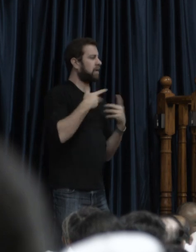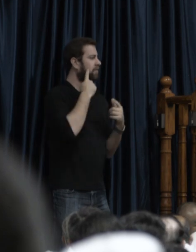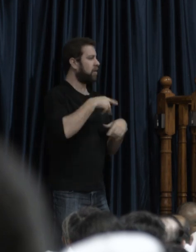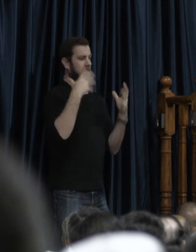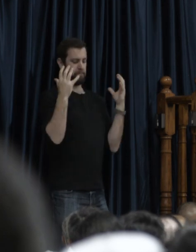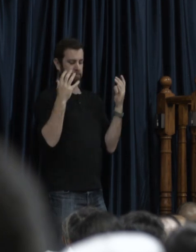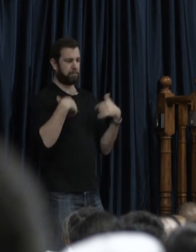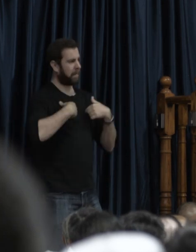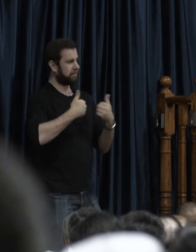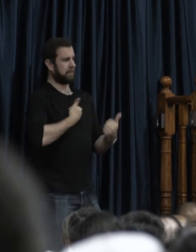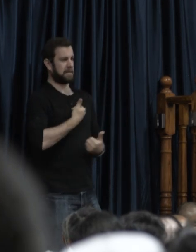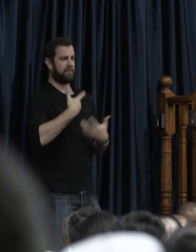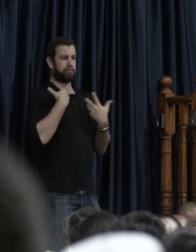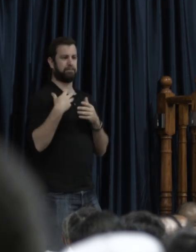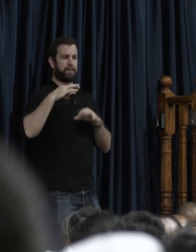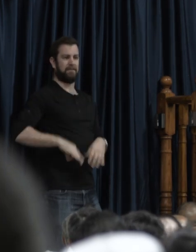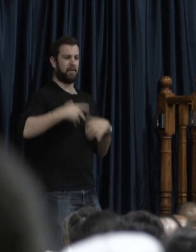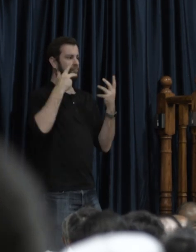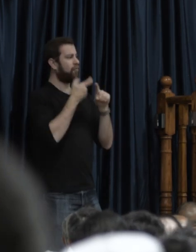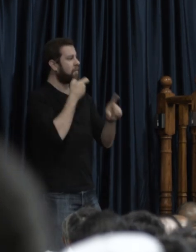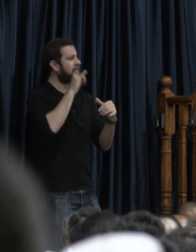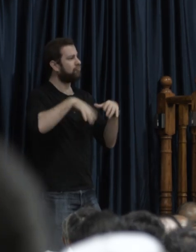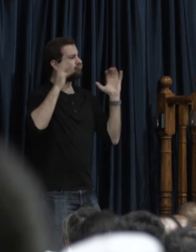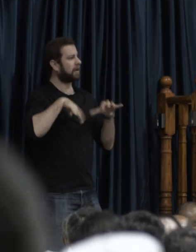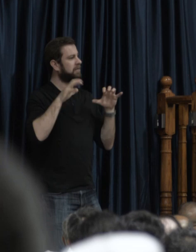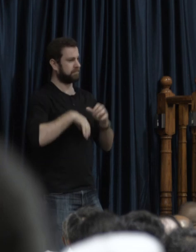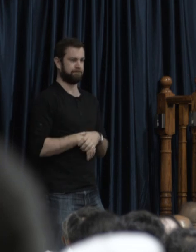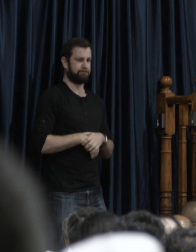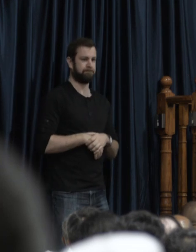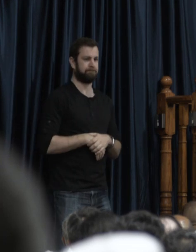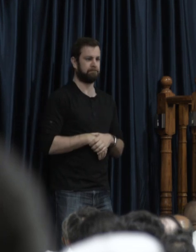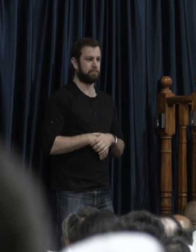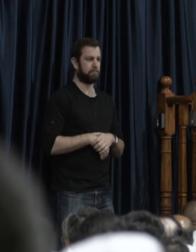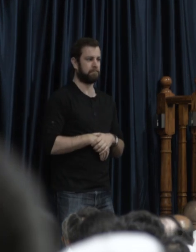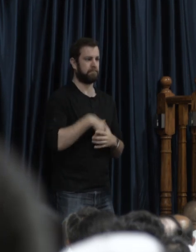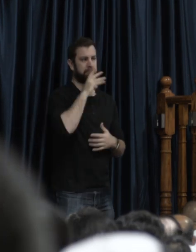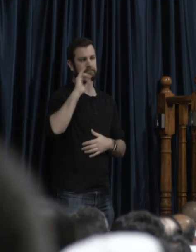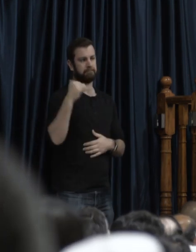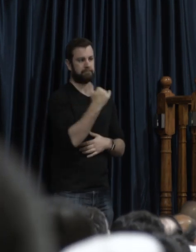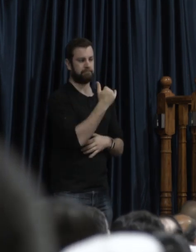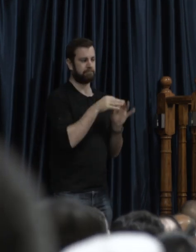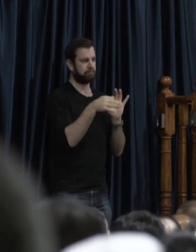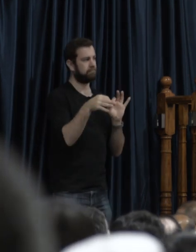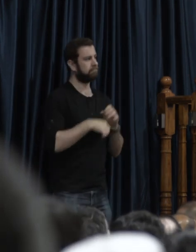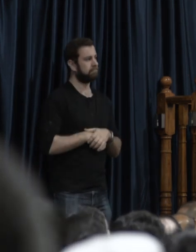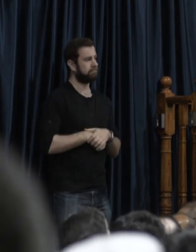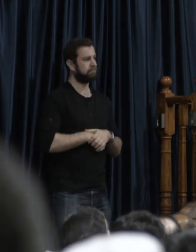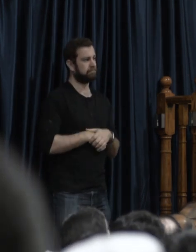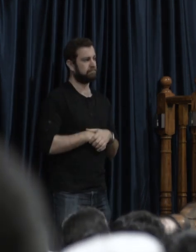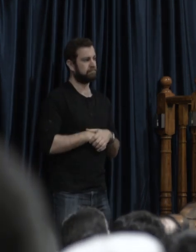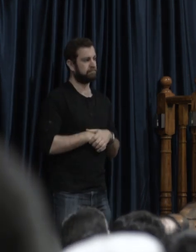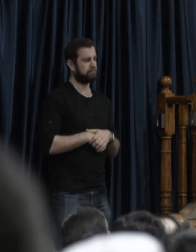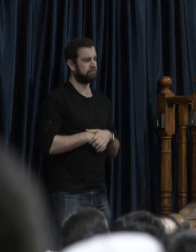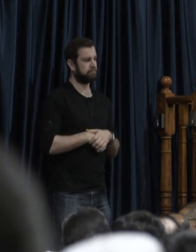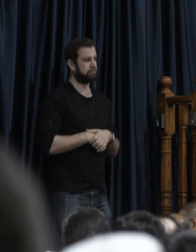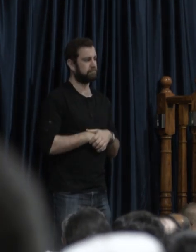has benefited me myself. وَإِنِّي لَأَسْمَعْ لِلْحَاكِمْ مِنْ حُكَّامِ الْمُسْلِمِينَ يَقْضِي